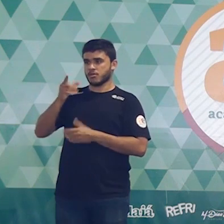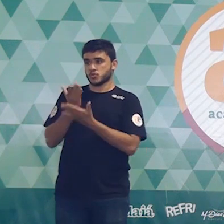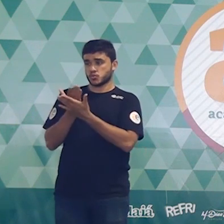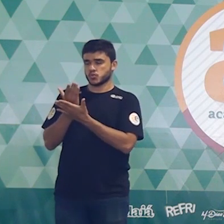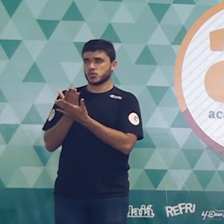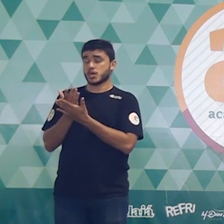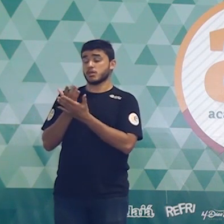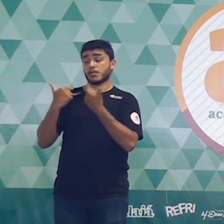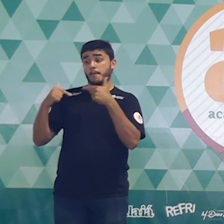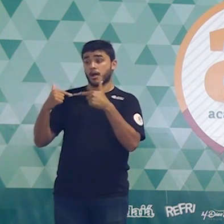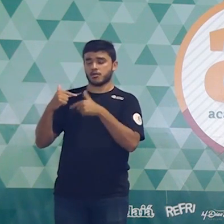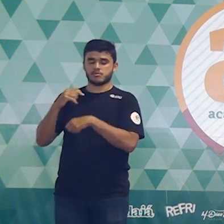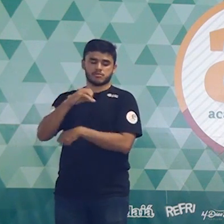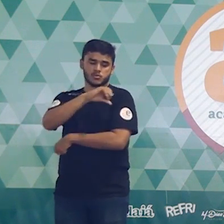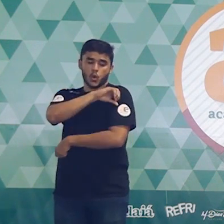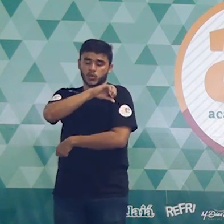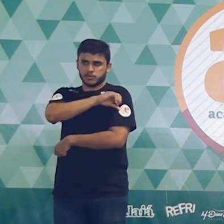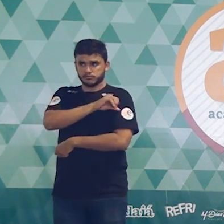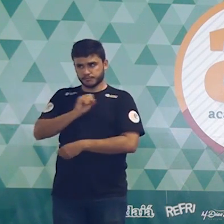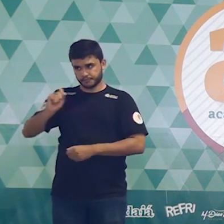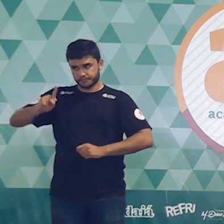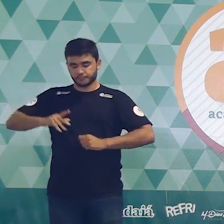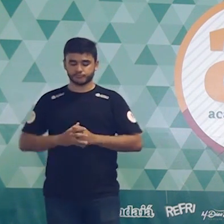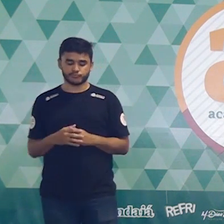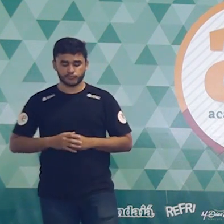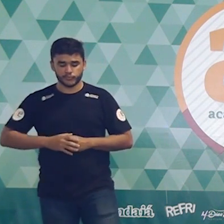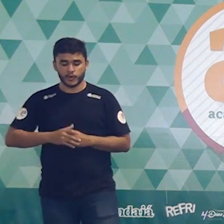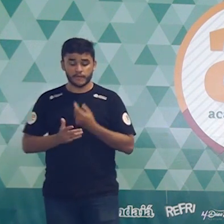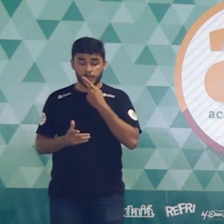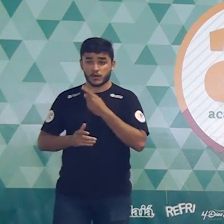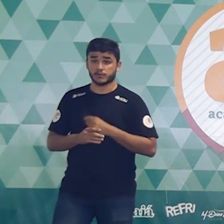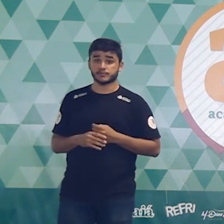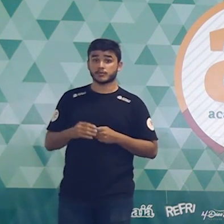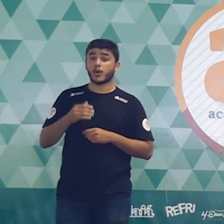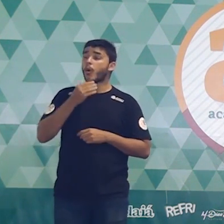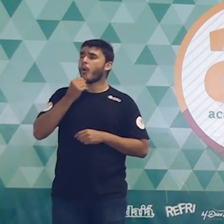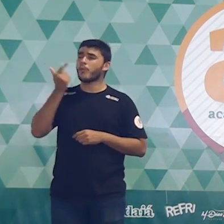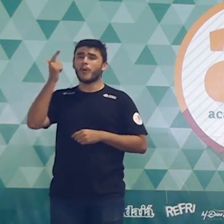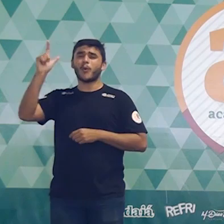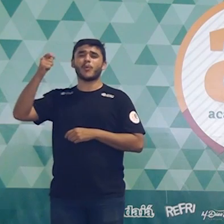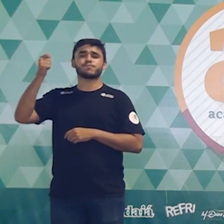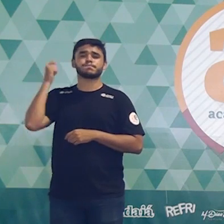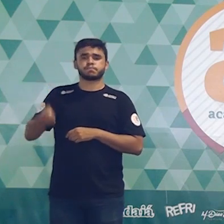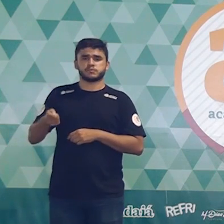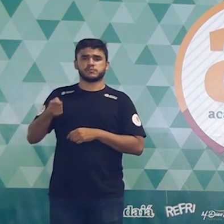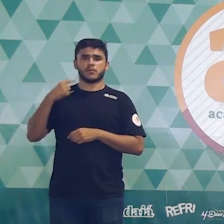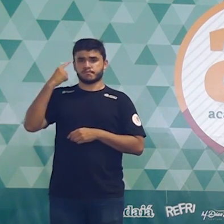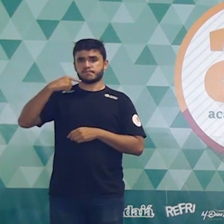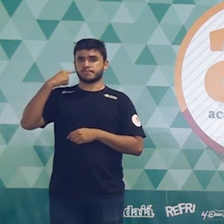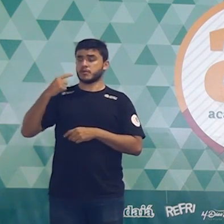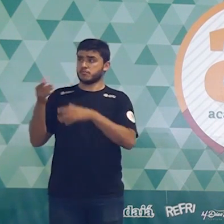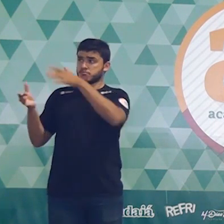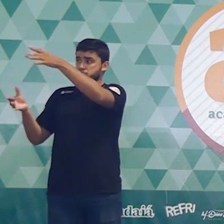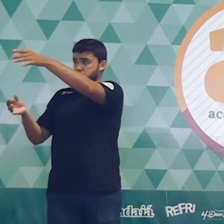exemplo. Chega uma decisão de um juiz dizendo que você não dê zero numa redação que desrespeite os direitos humanos. Aí você lê um